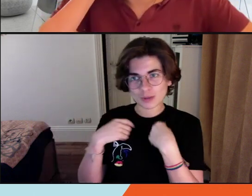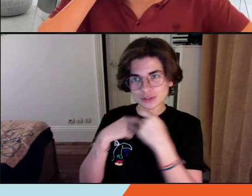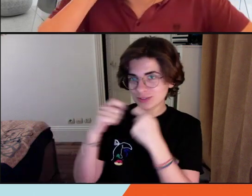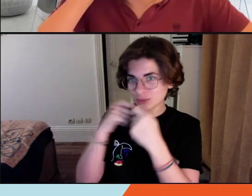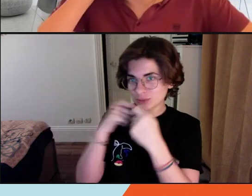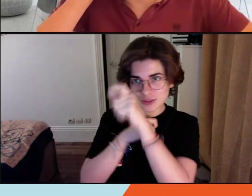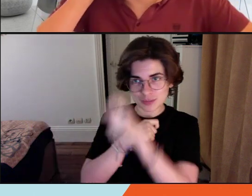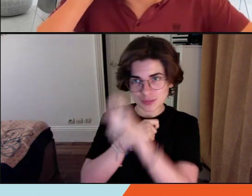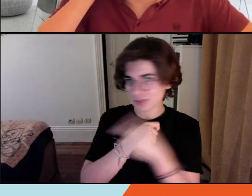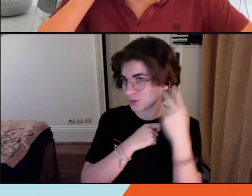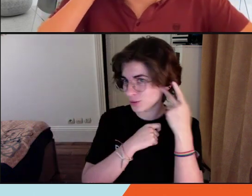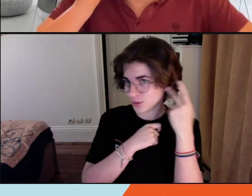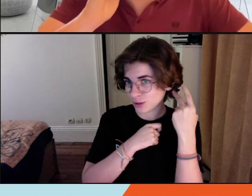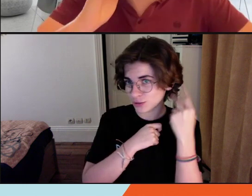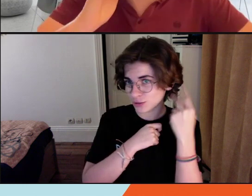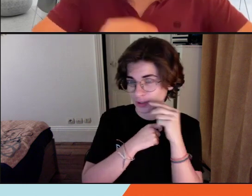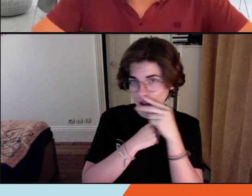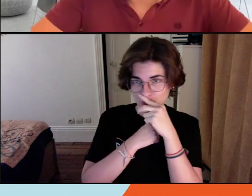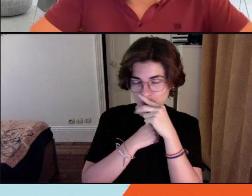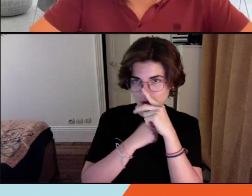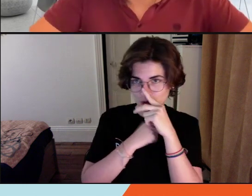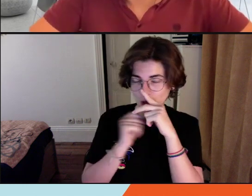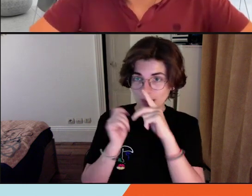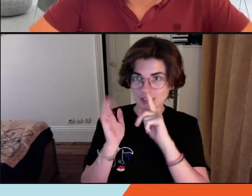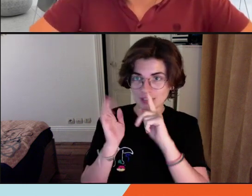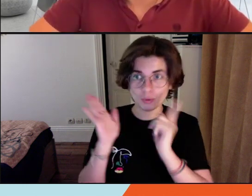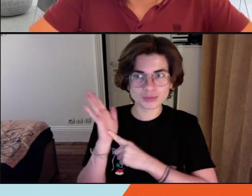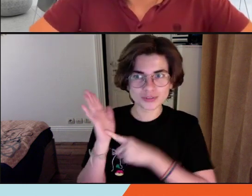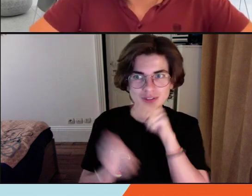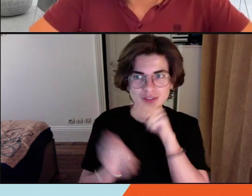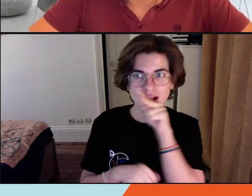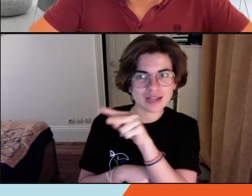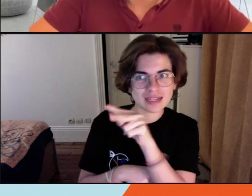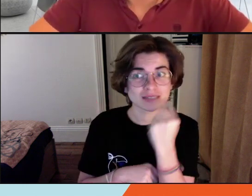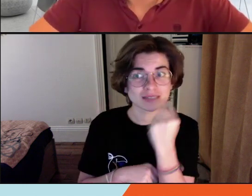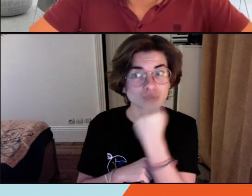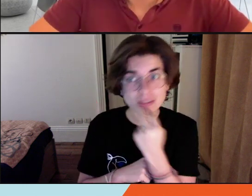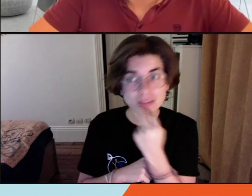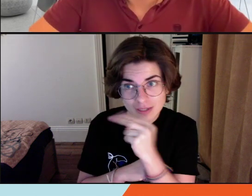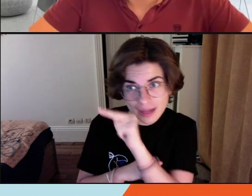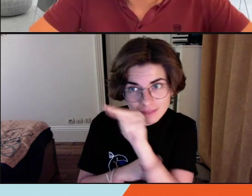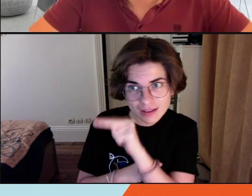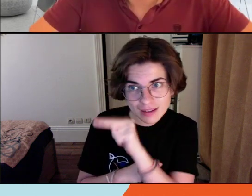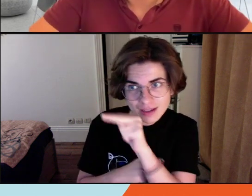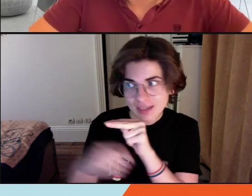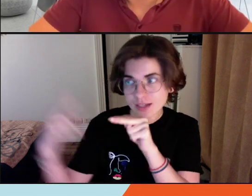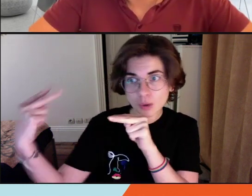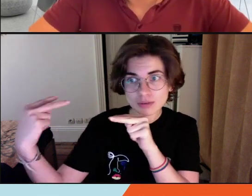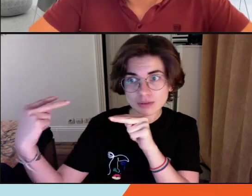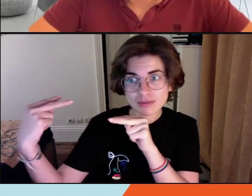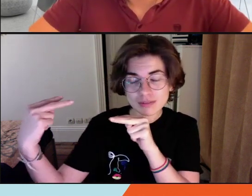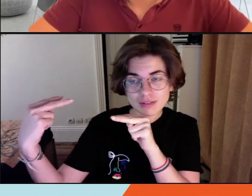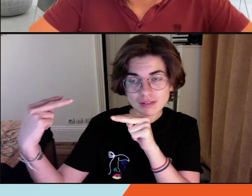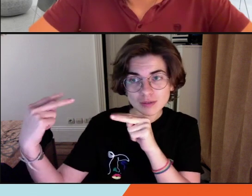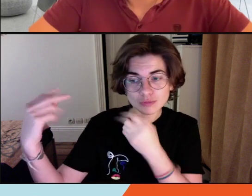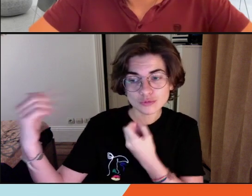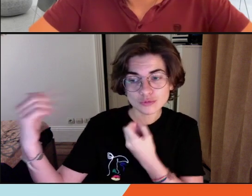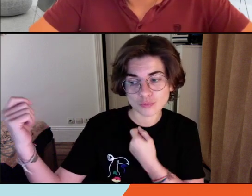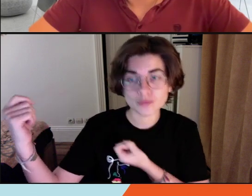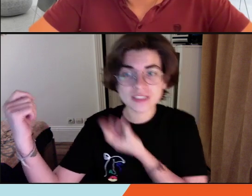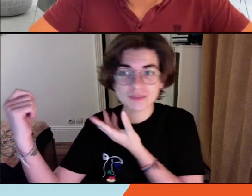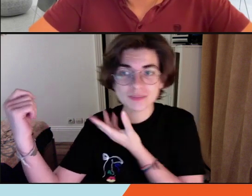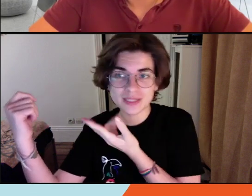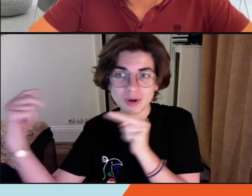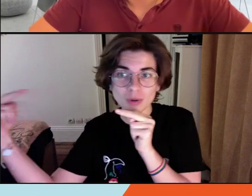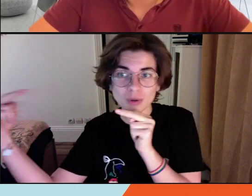avec une personne entendante, je suis obligée de la regarder, de mettre les lèvres. Et l'autre, donc, moi, je m'exprime,